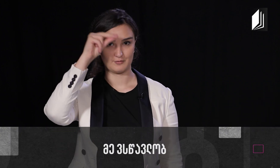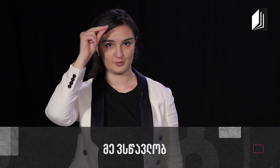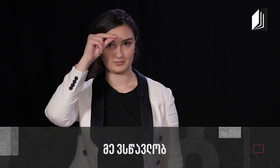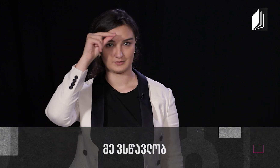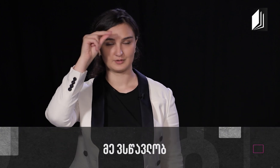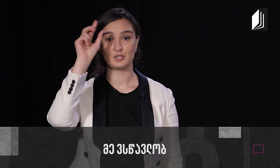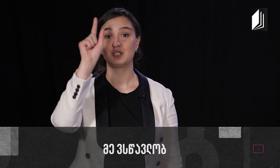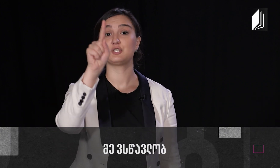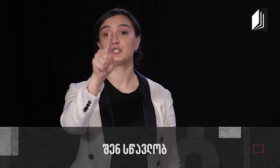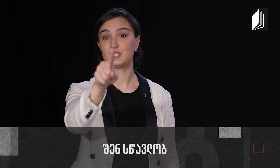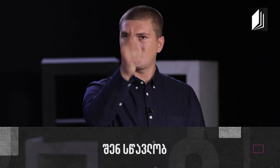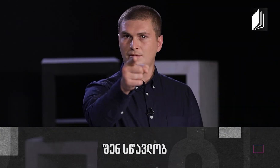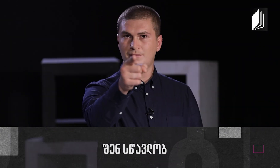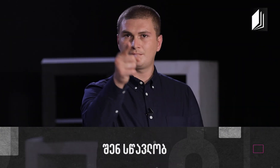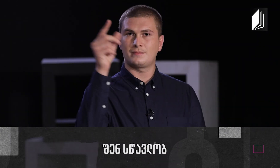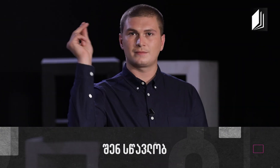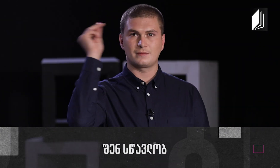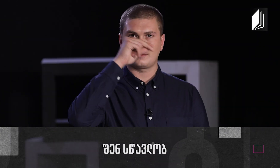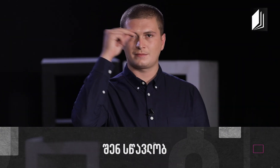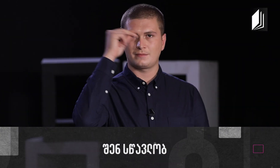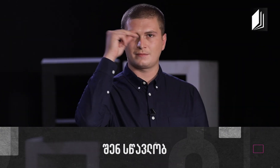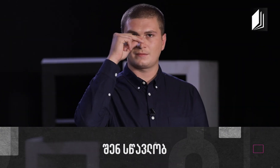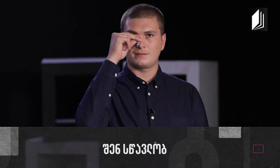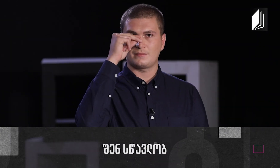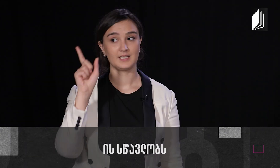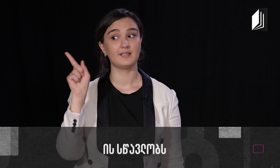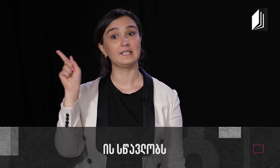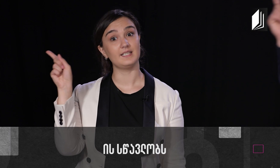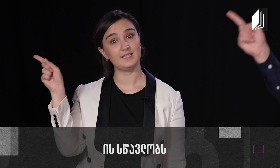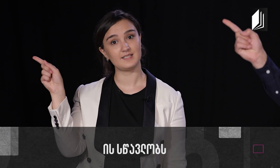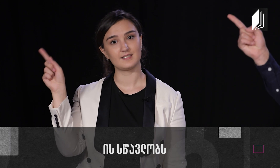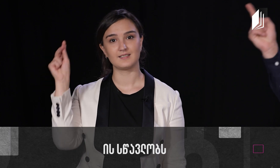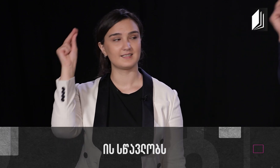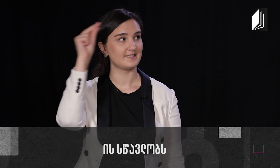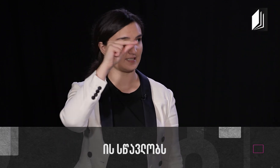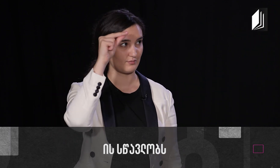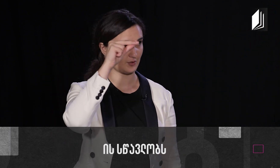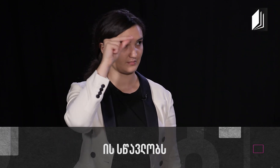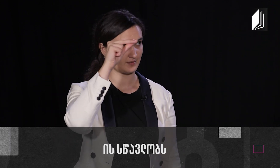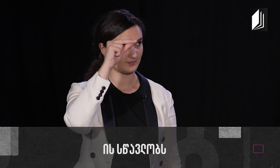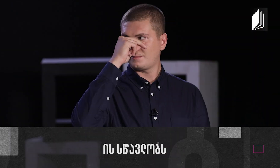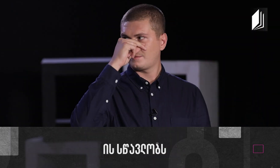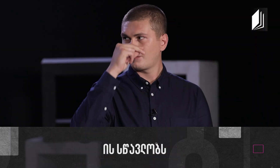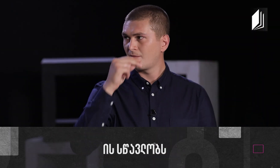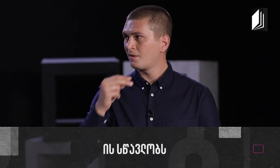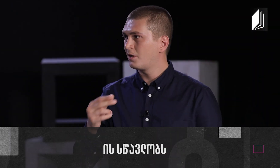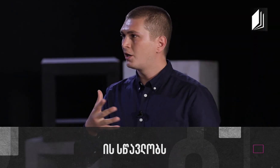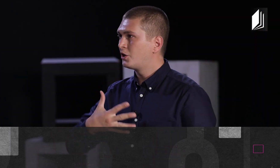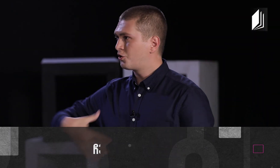სწავლობ. შენ სწავლობ. ის სწავლობს.